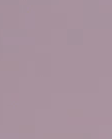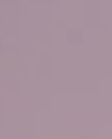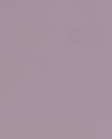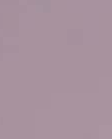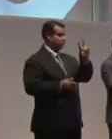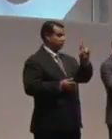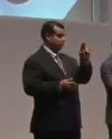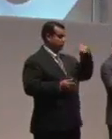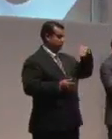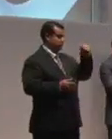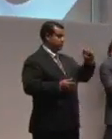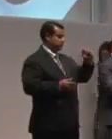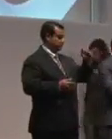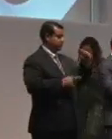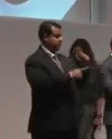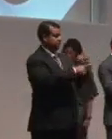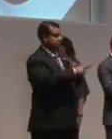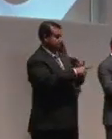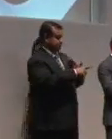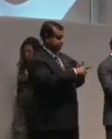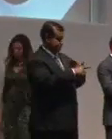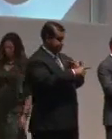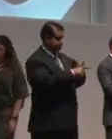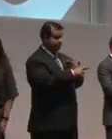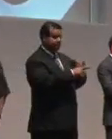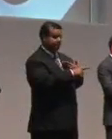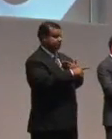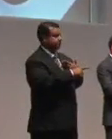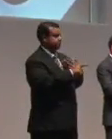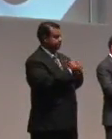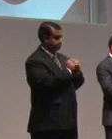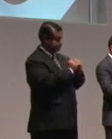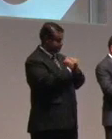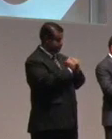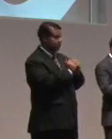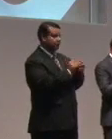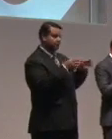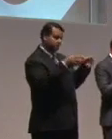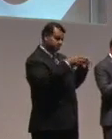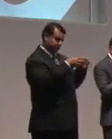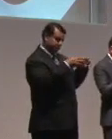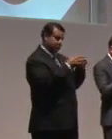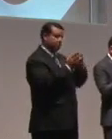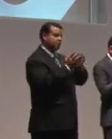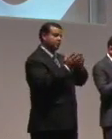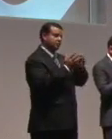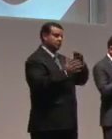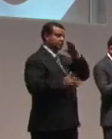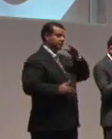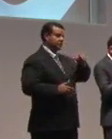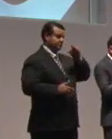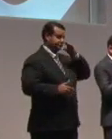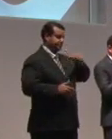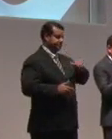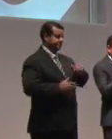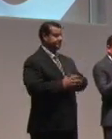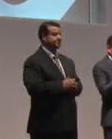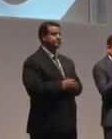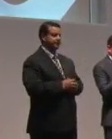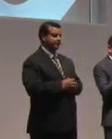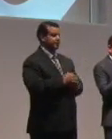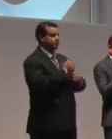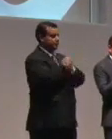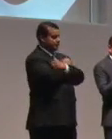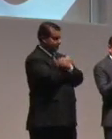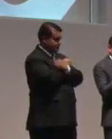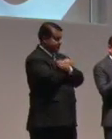meu bom e querido amigo igualmente do meu partido o psdb um abraço pra você também